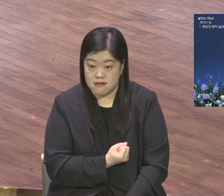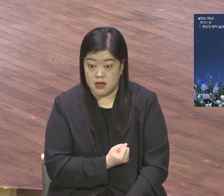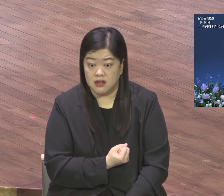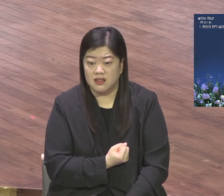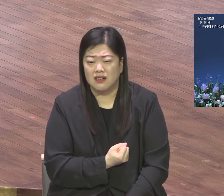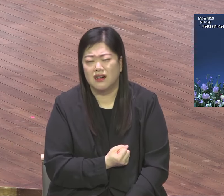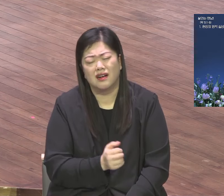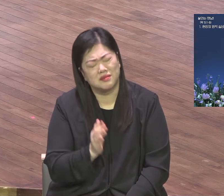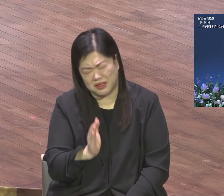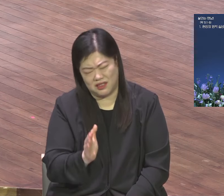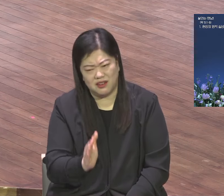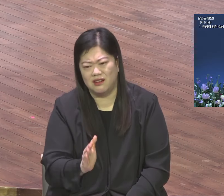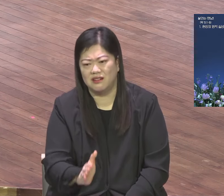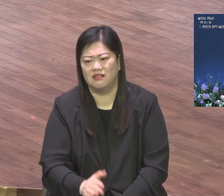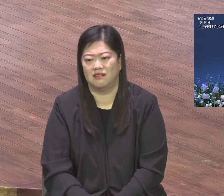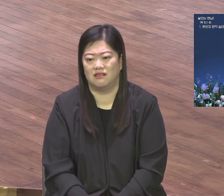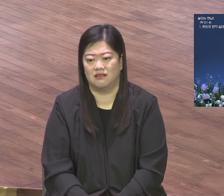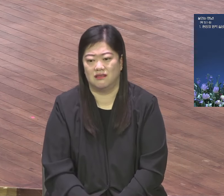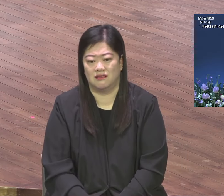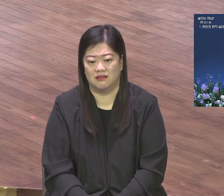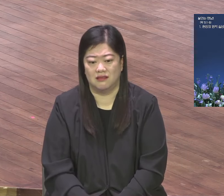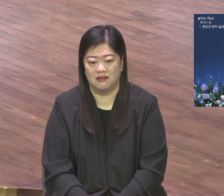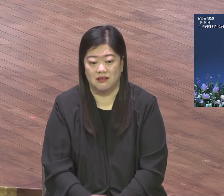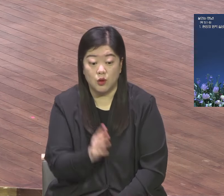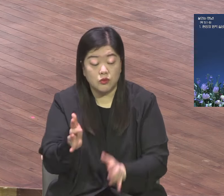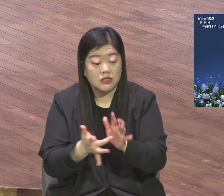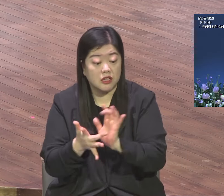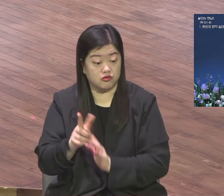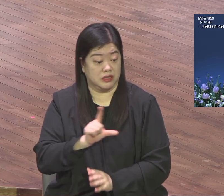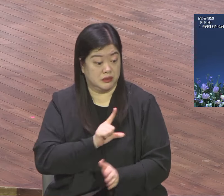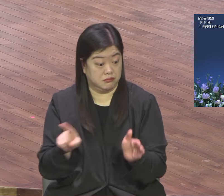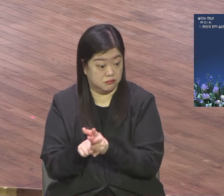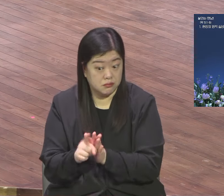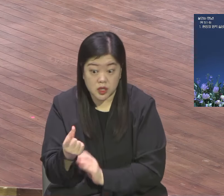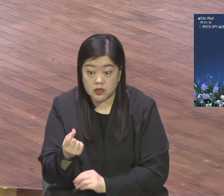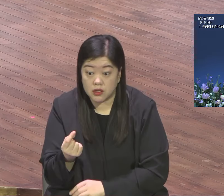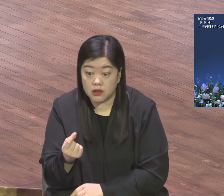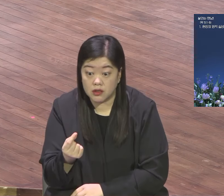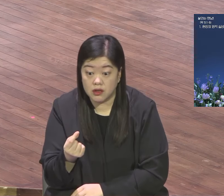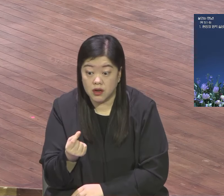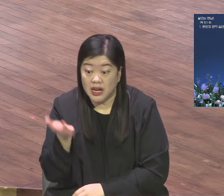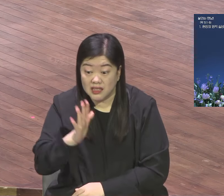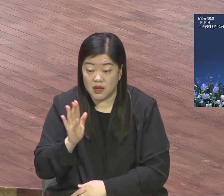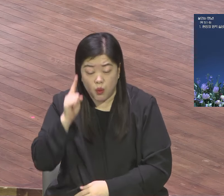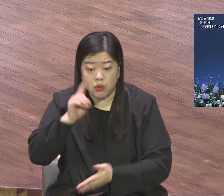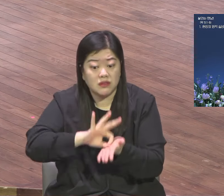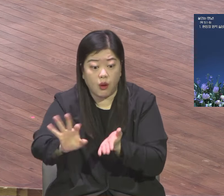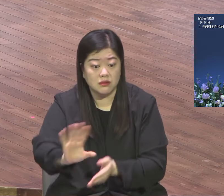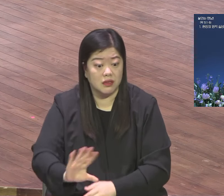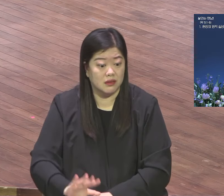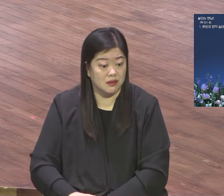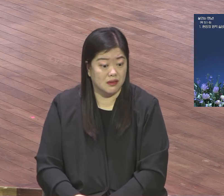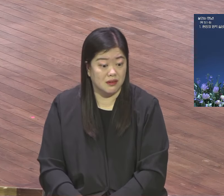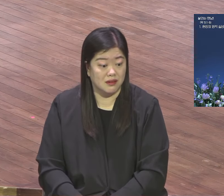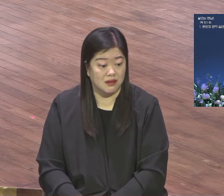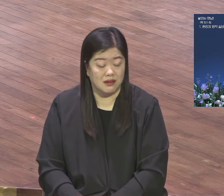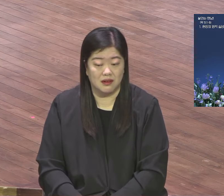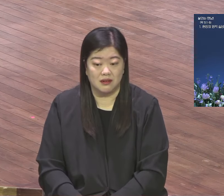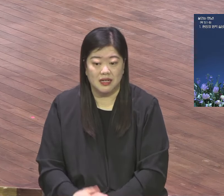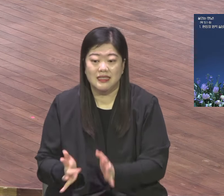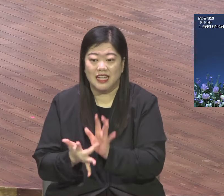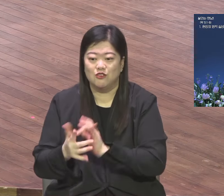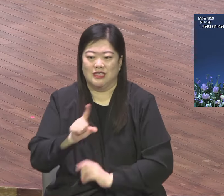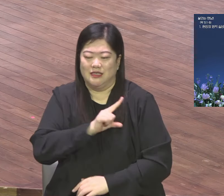사용 좀 하라는 얘기예요. 평생 속고 살면서 그걸 아니라고 해버리면 여러분 평생 비참하게